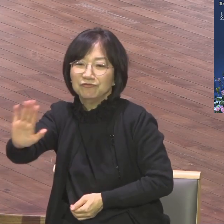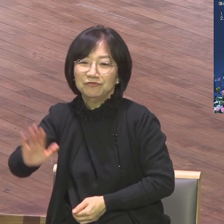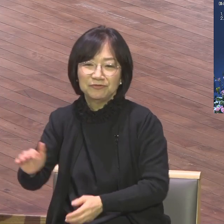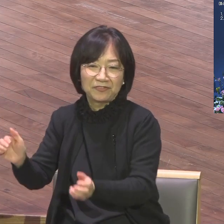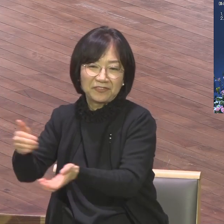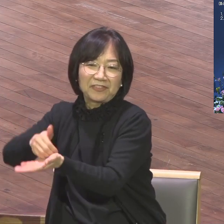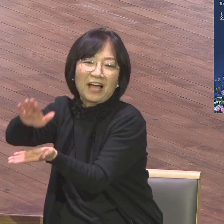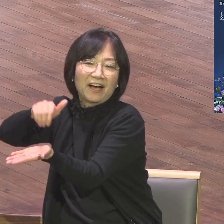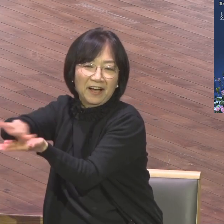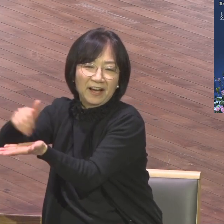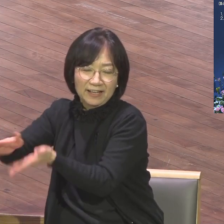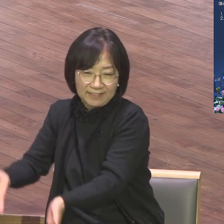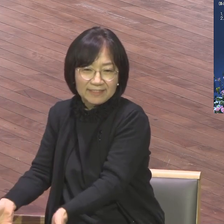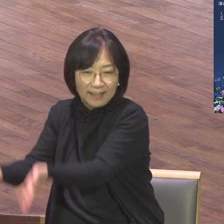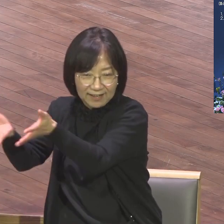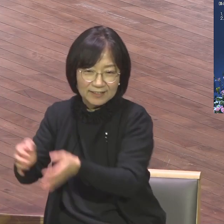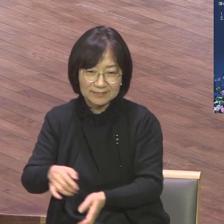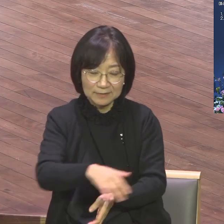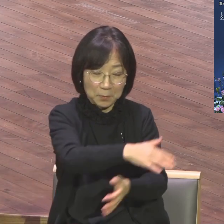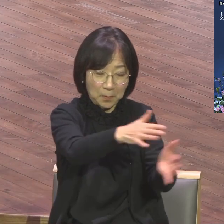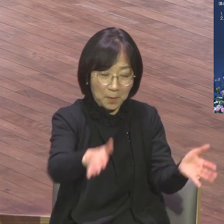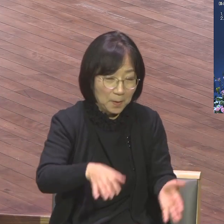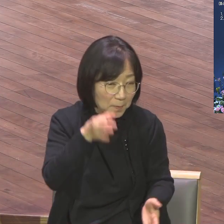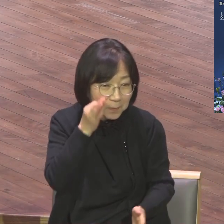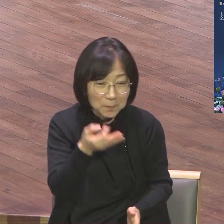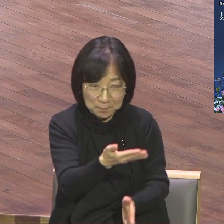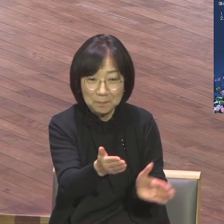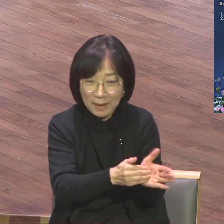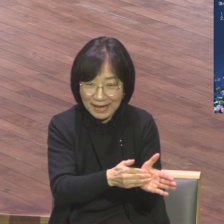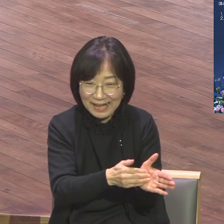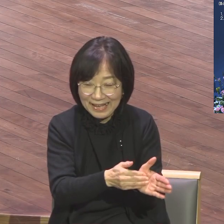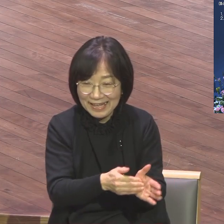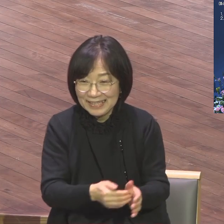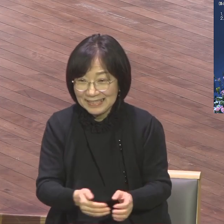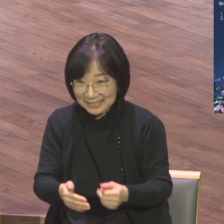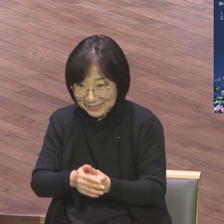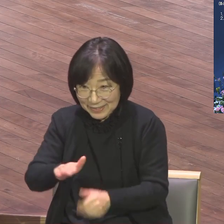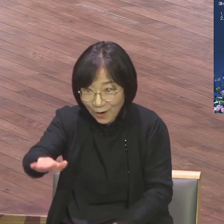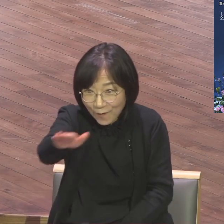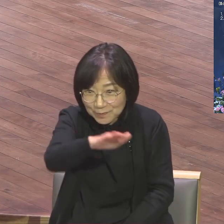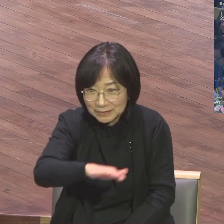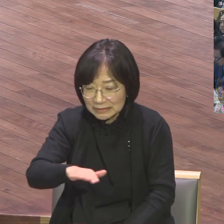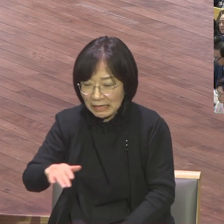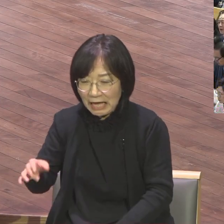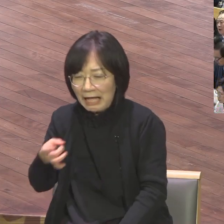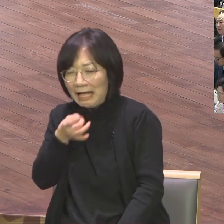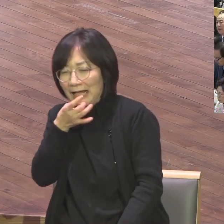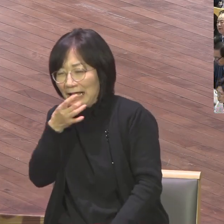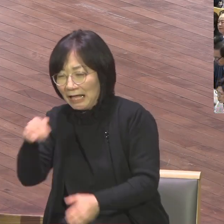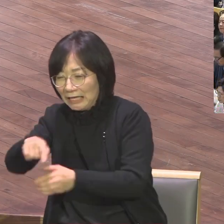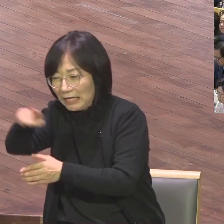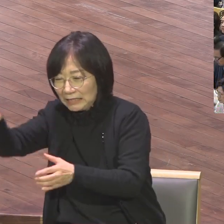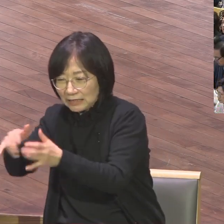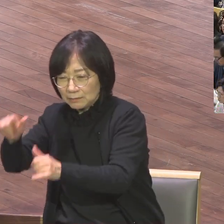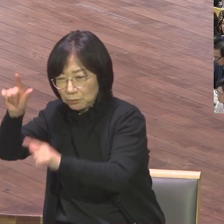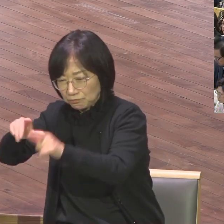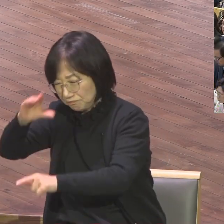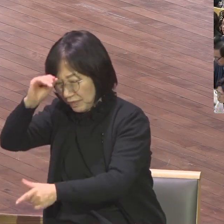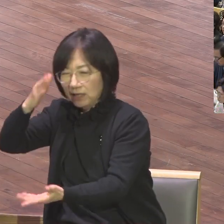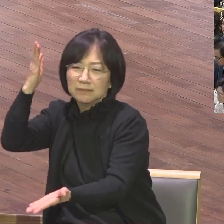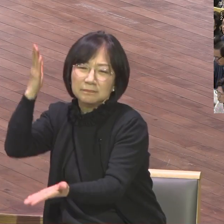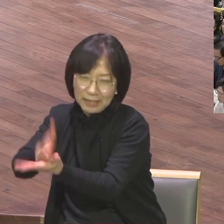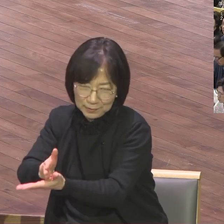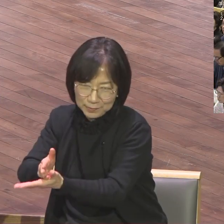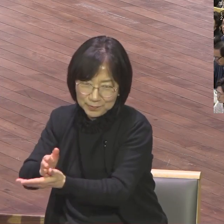영계의 모든 성도들 이런 불신앙의 자세에서 완전히 벗어나시기 바랍니다. 예수님과